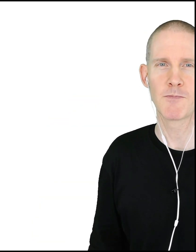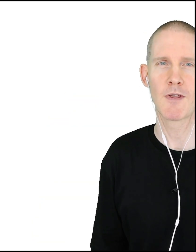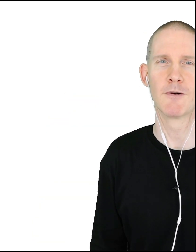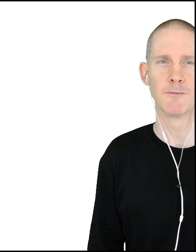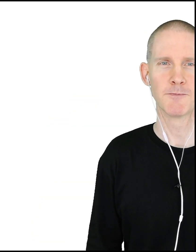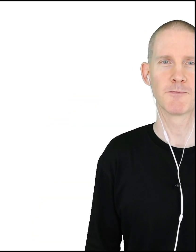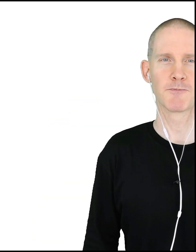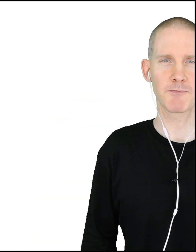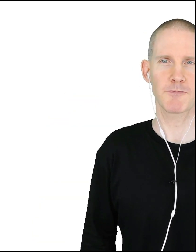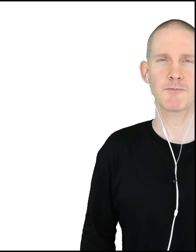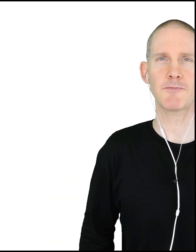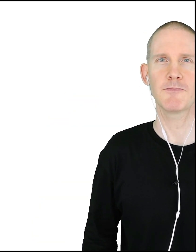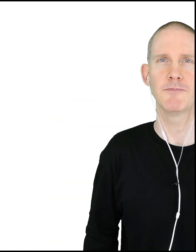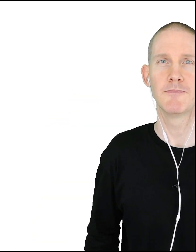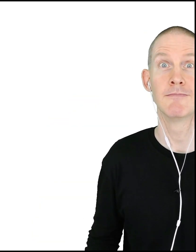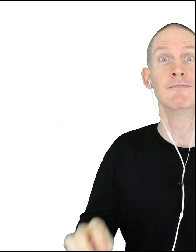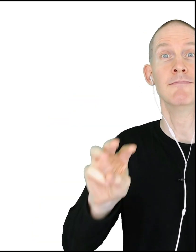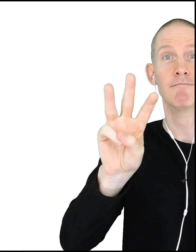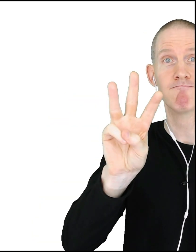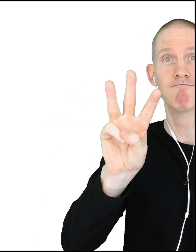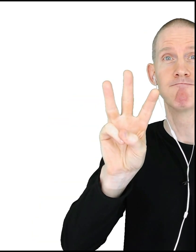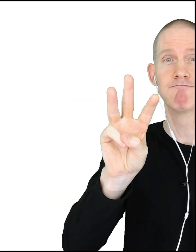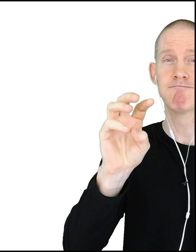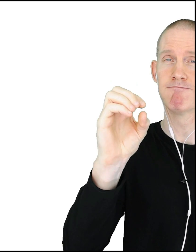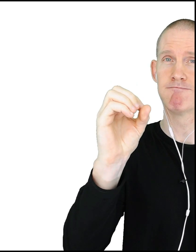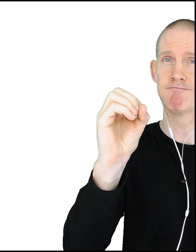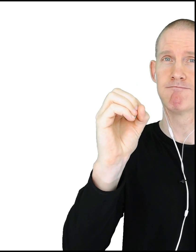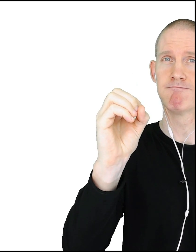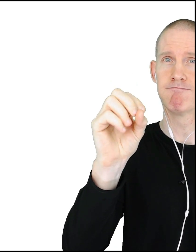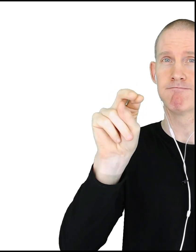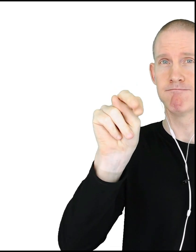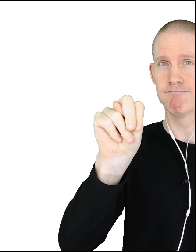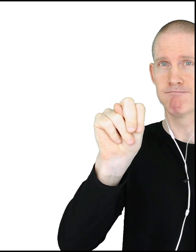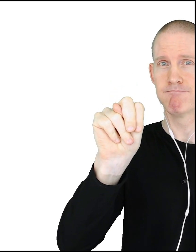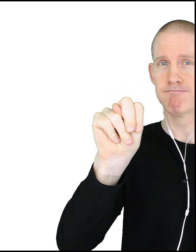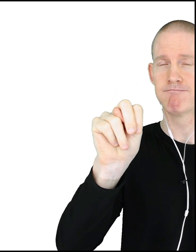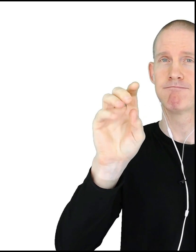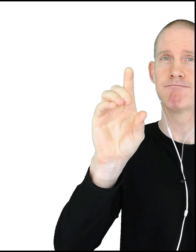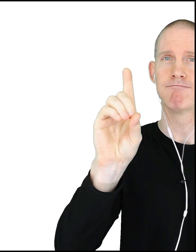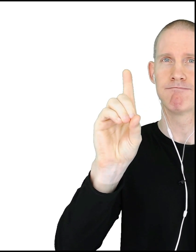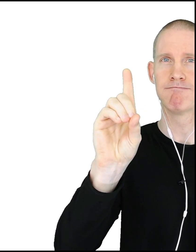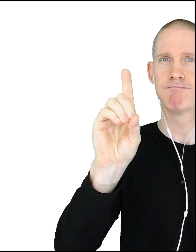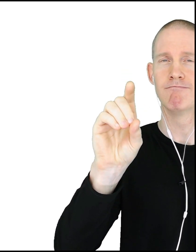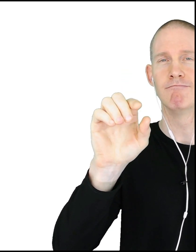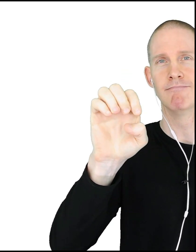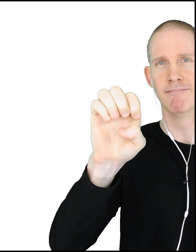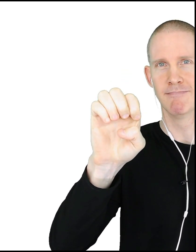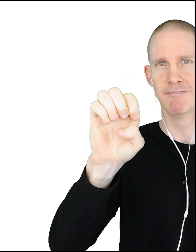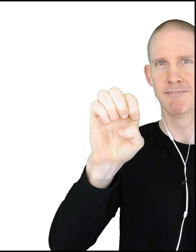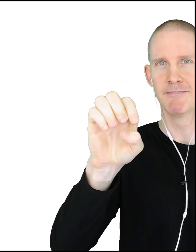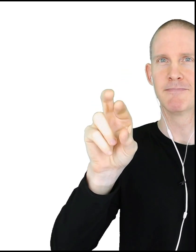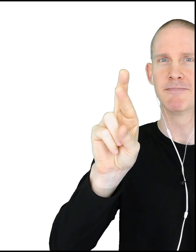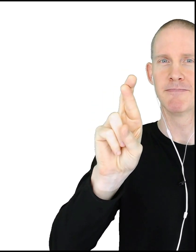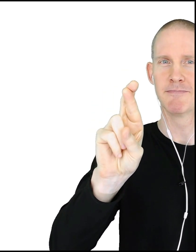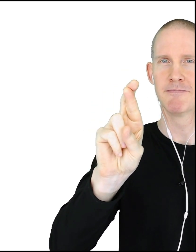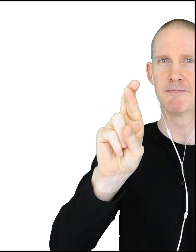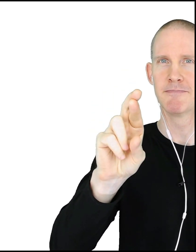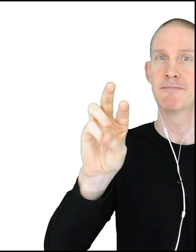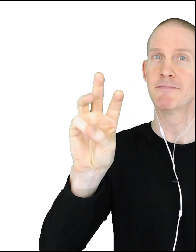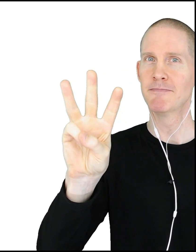si mi samo nevolja, a dala sam ti sve. Znam sve tvoje